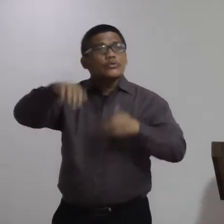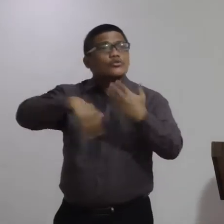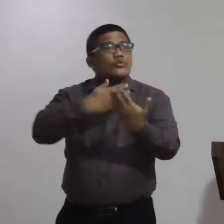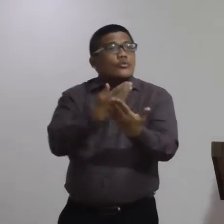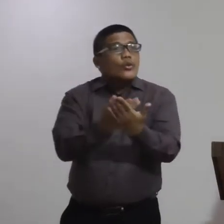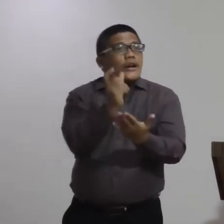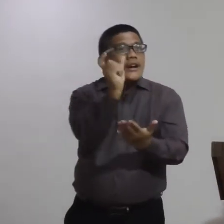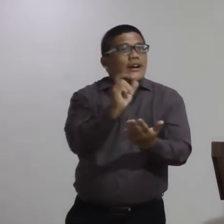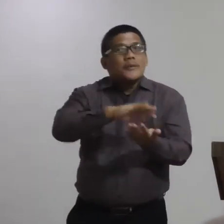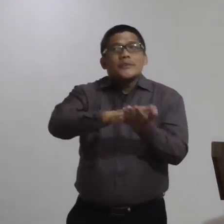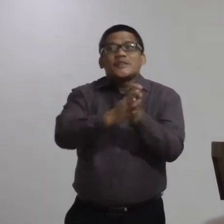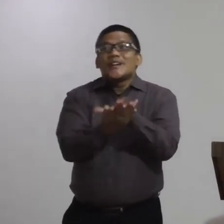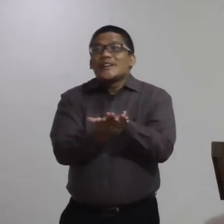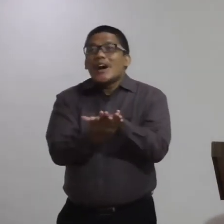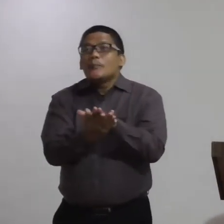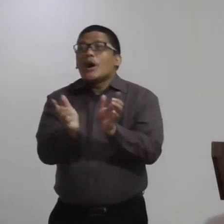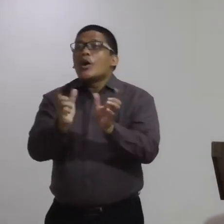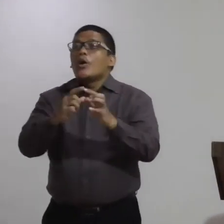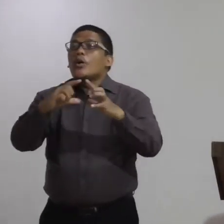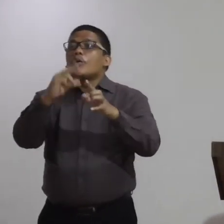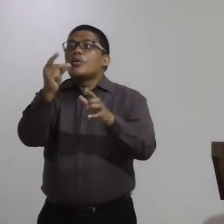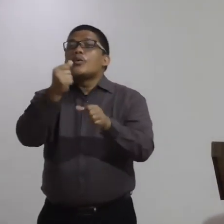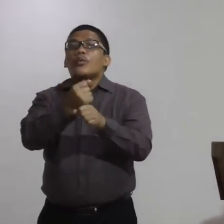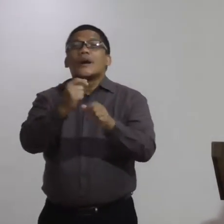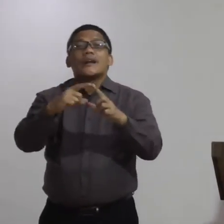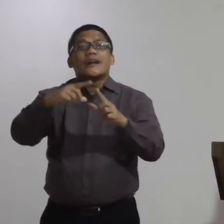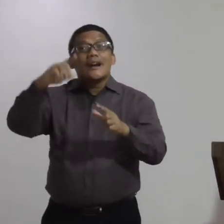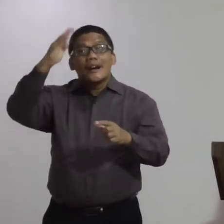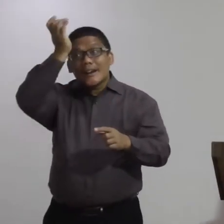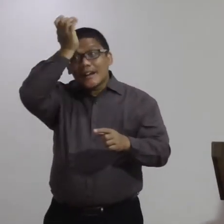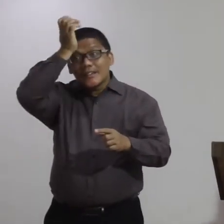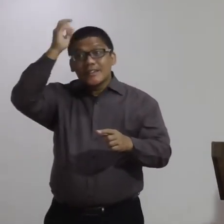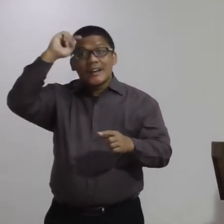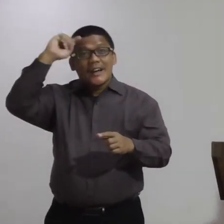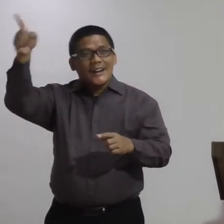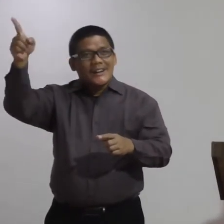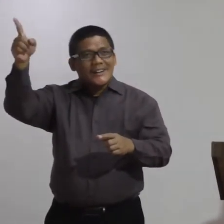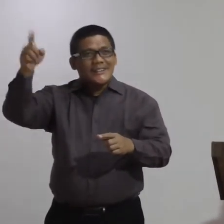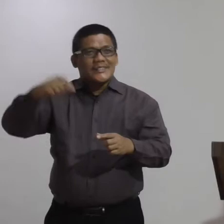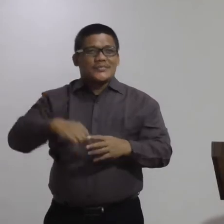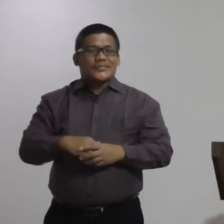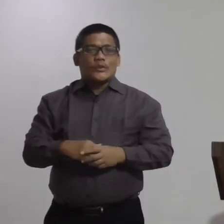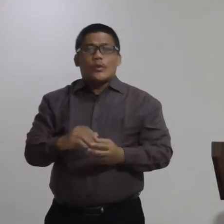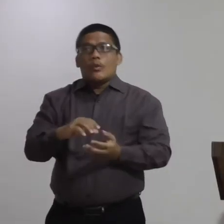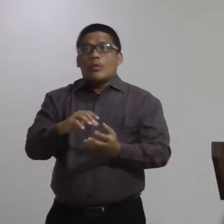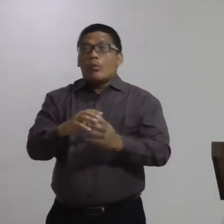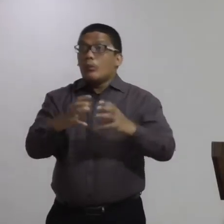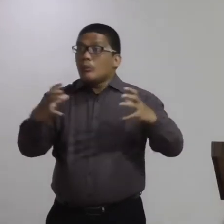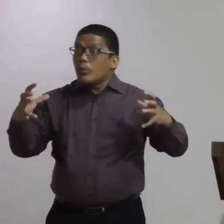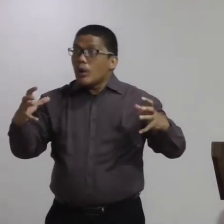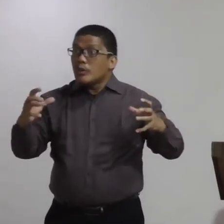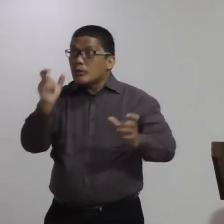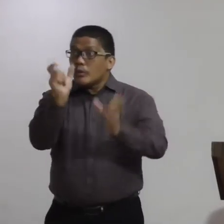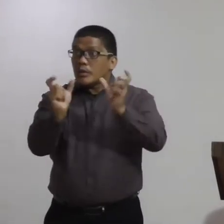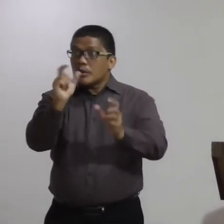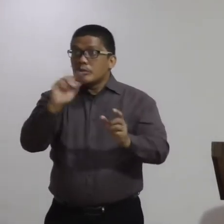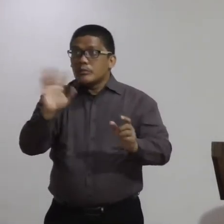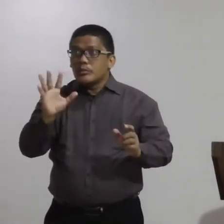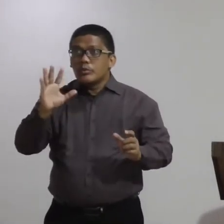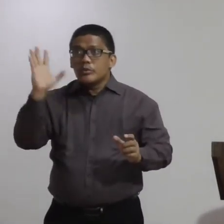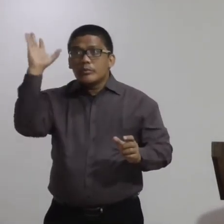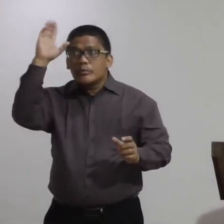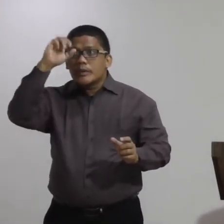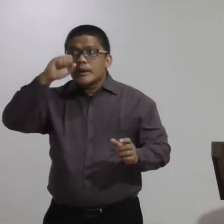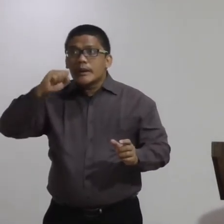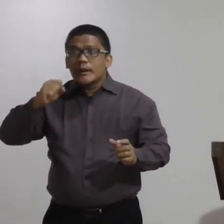mereka menjadi warga kerajaan Allah. Tapi mereka sampai saat ini ada banyak orang yang belum mengenal